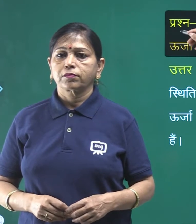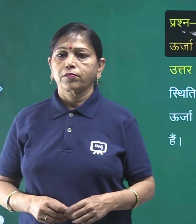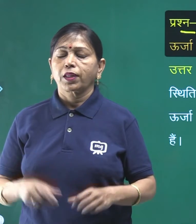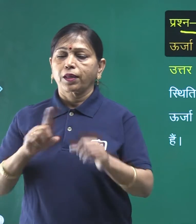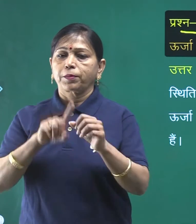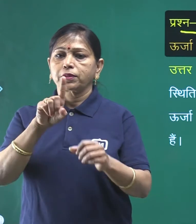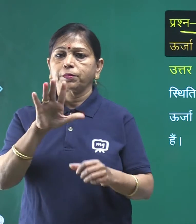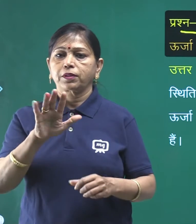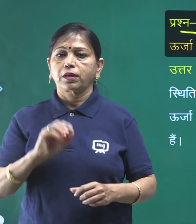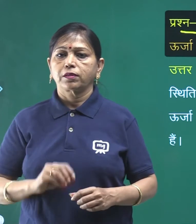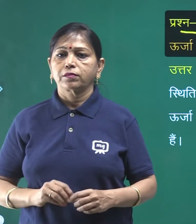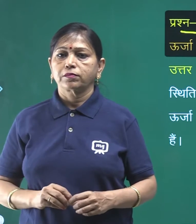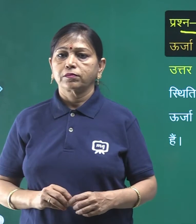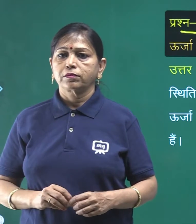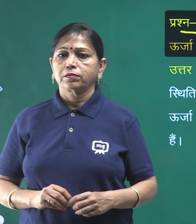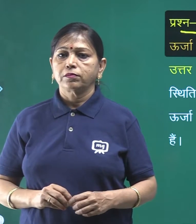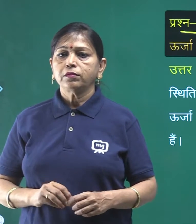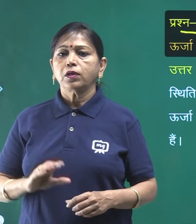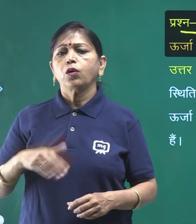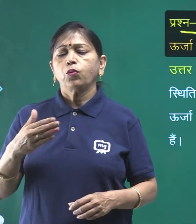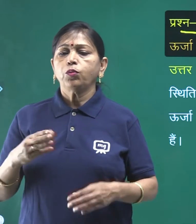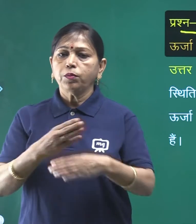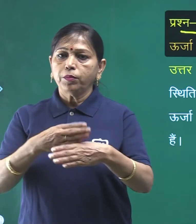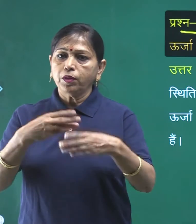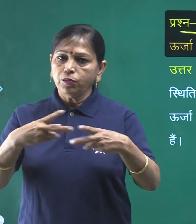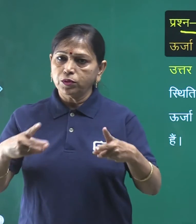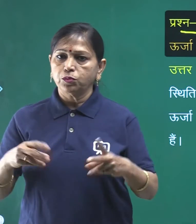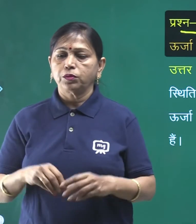प्रश्न 15, किसी वस्तु की